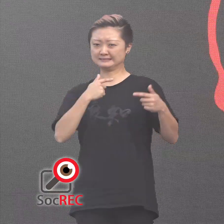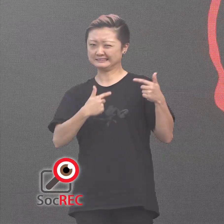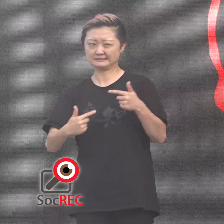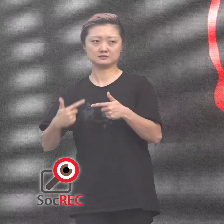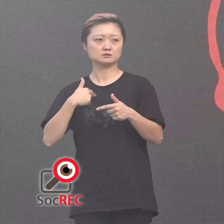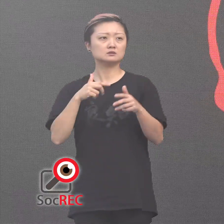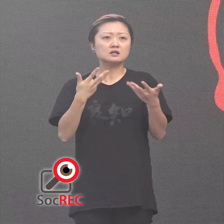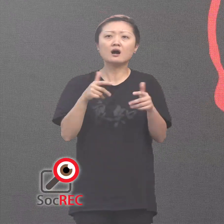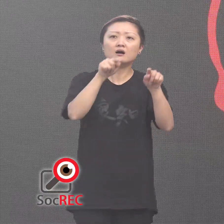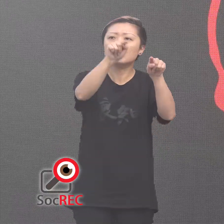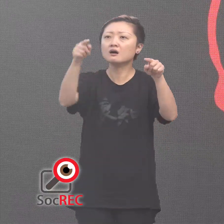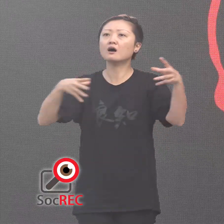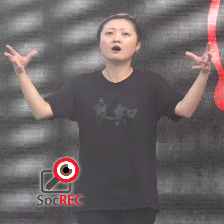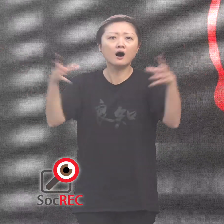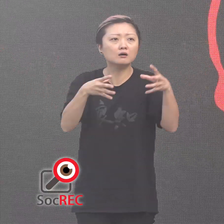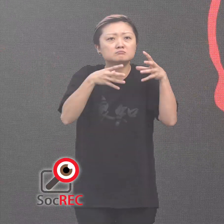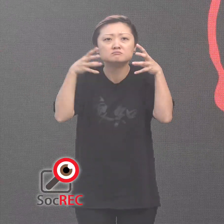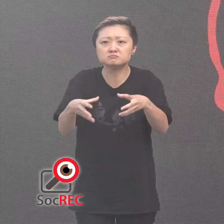这么多手足和我们站在一起。